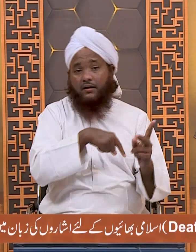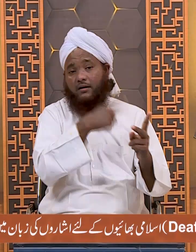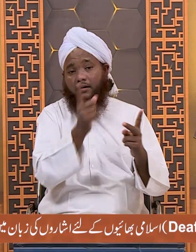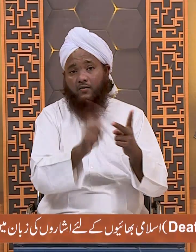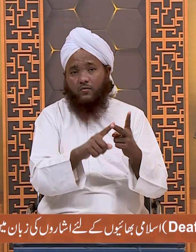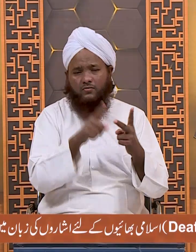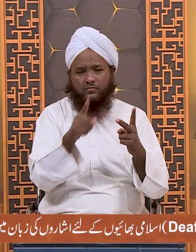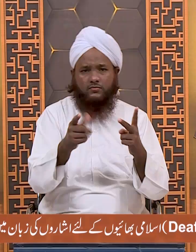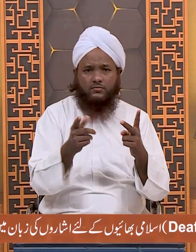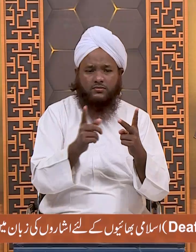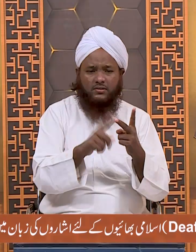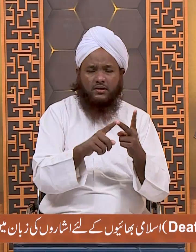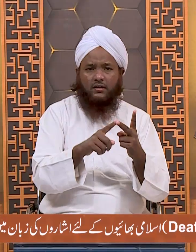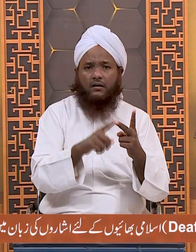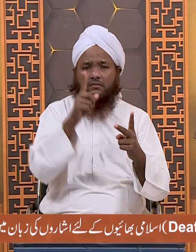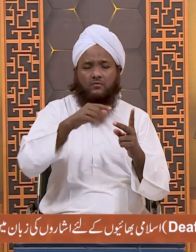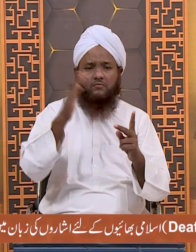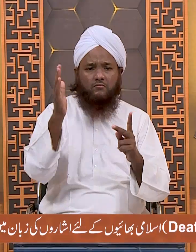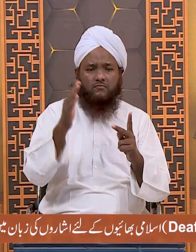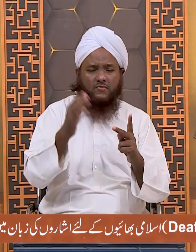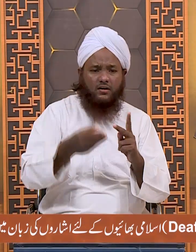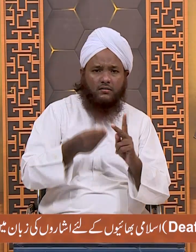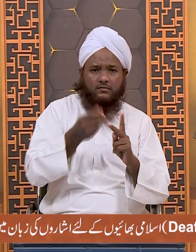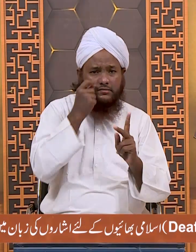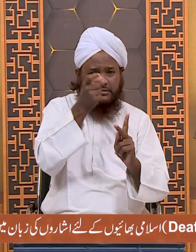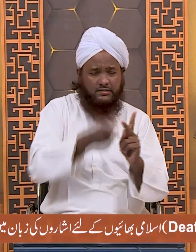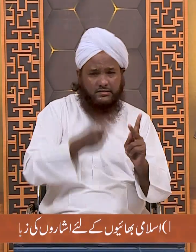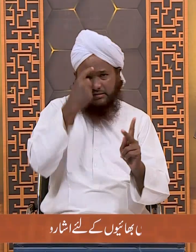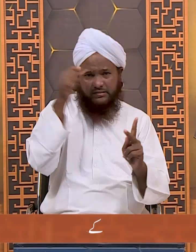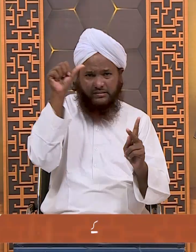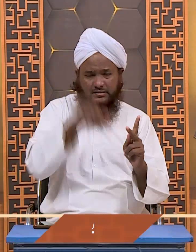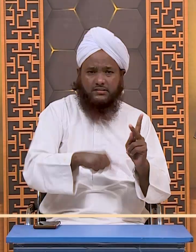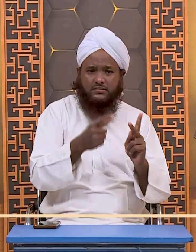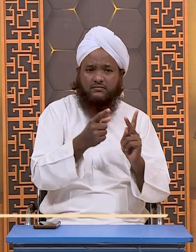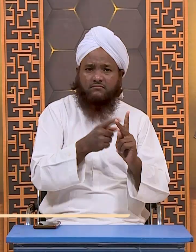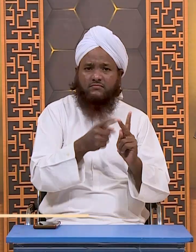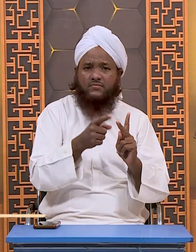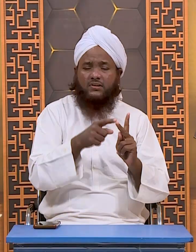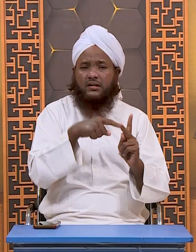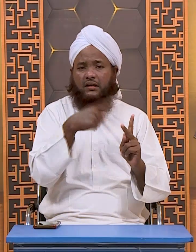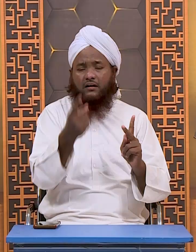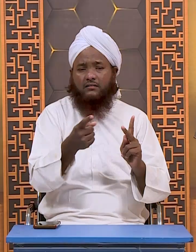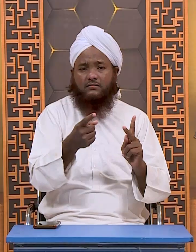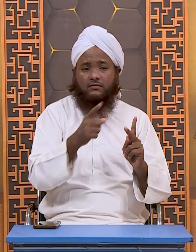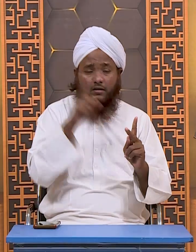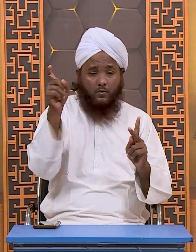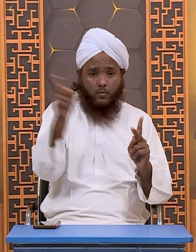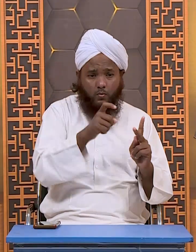ہاتھوں پر خیر کو جاری کیا. اور اس شخص کے لیے خرابی ہے جس کو میں نے شر کے لیے پیدا کیا اور اس کے ہاتھوں